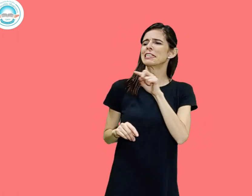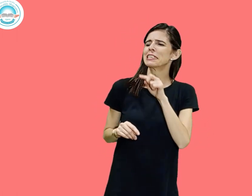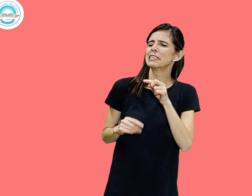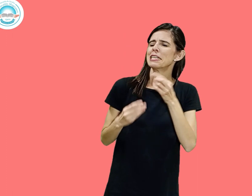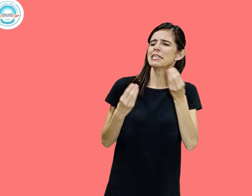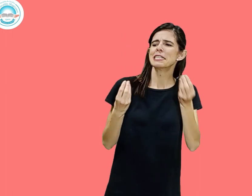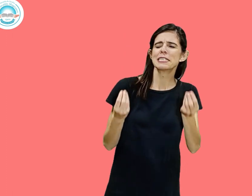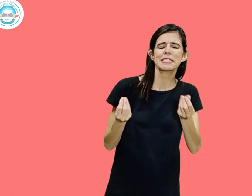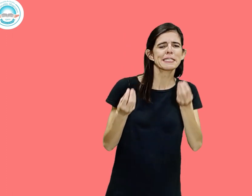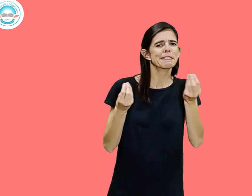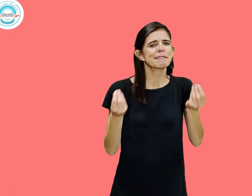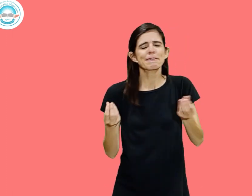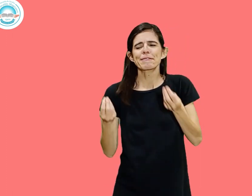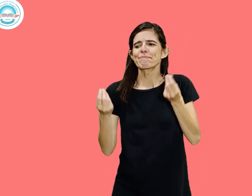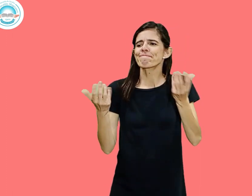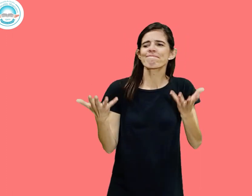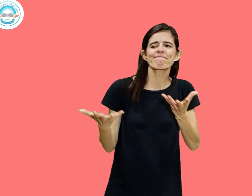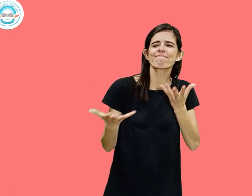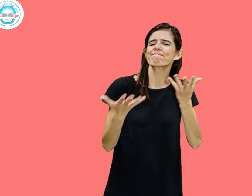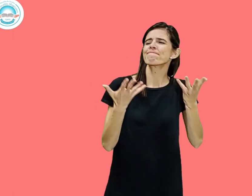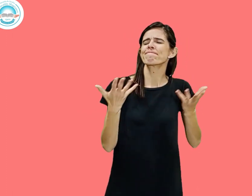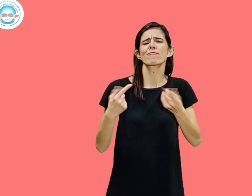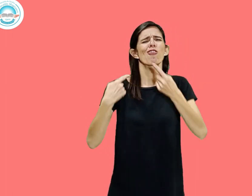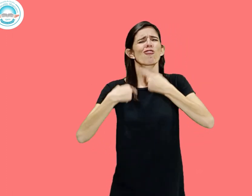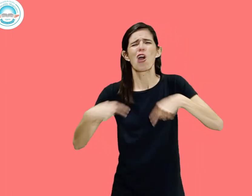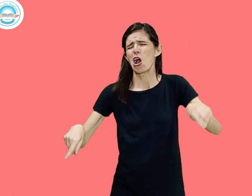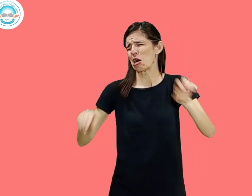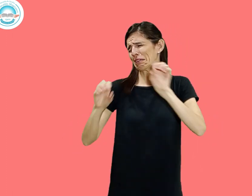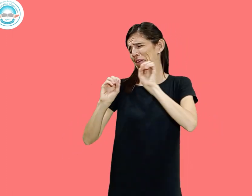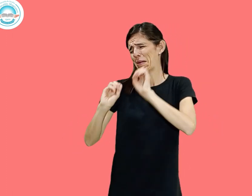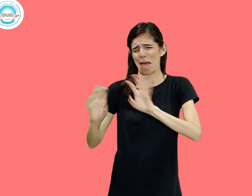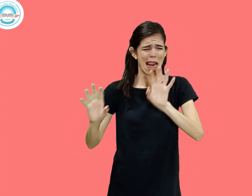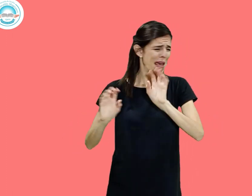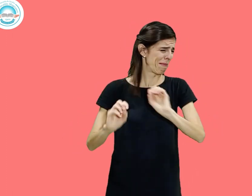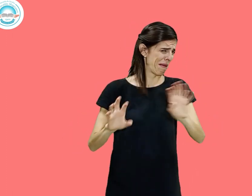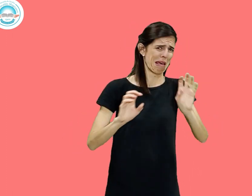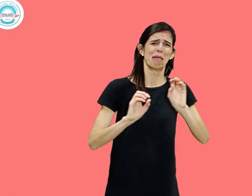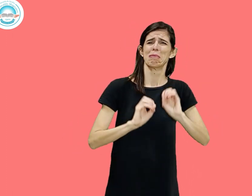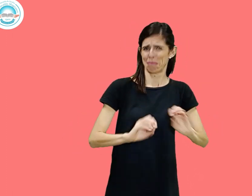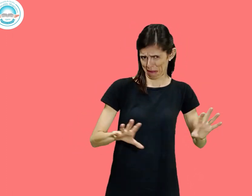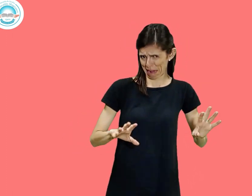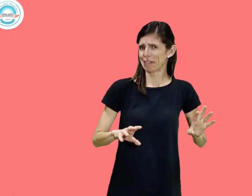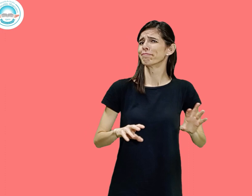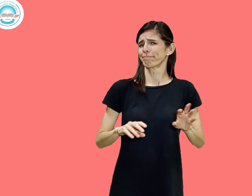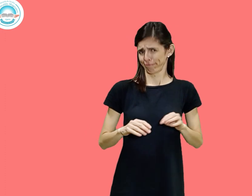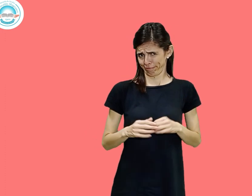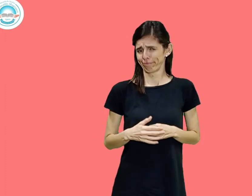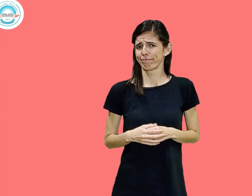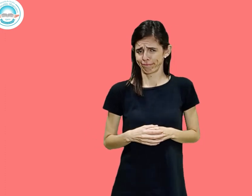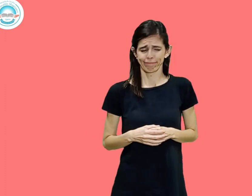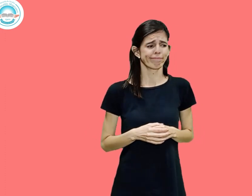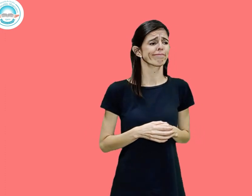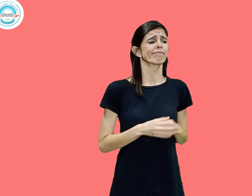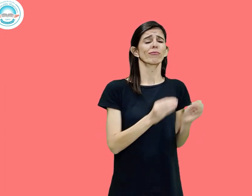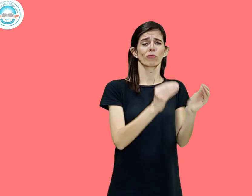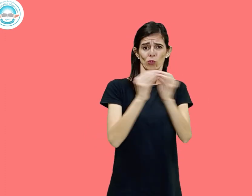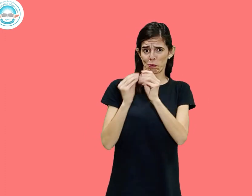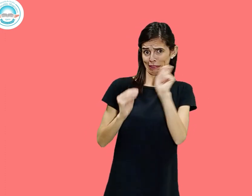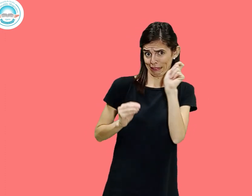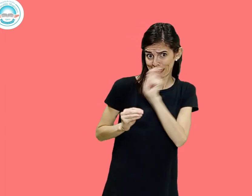amigas están no sé hace cosas malas le pide a las chicas que